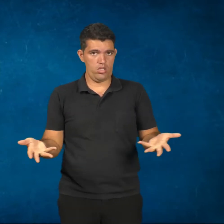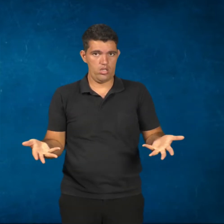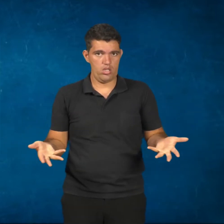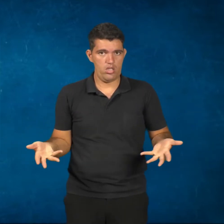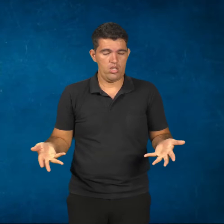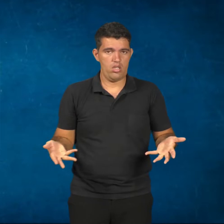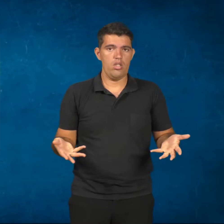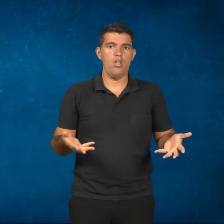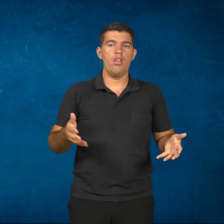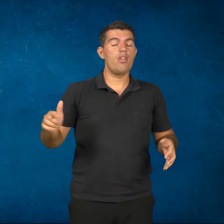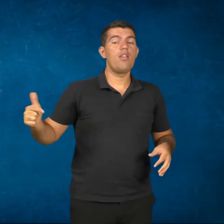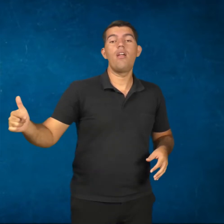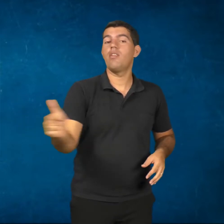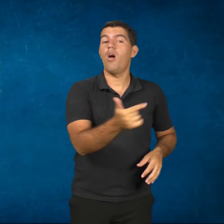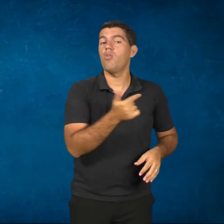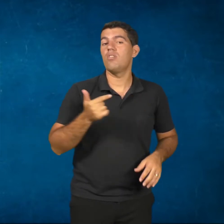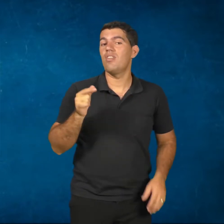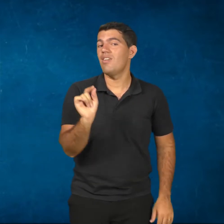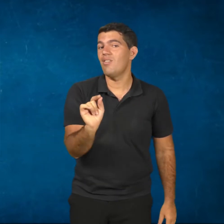tem